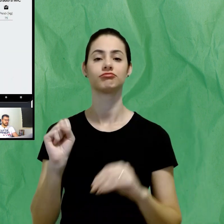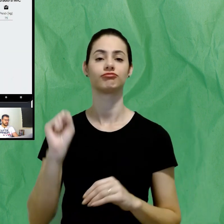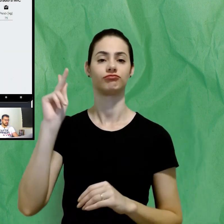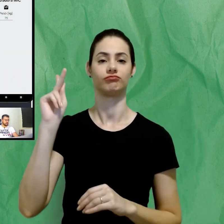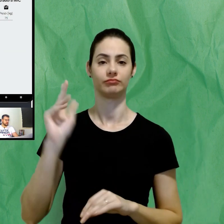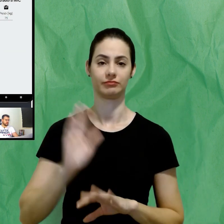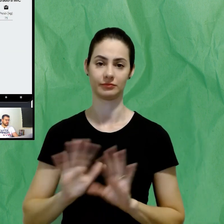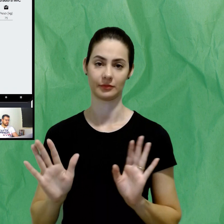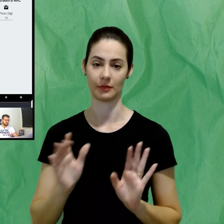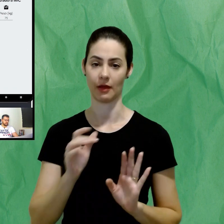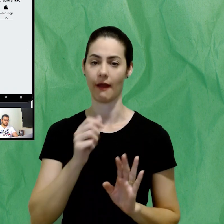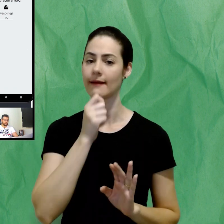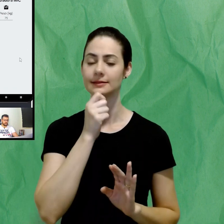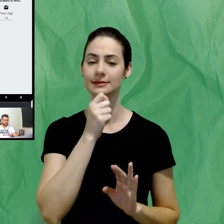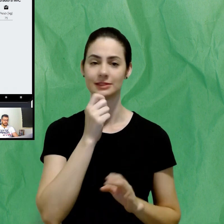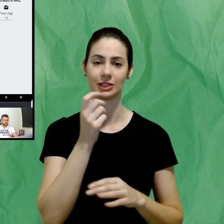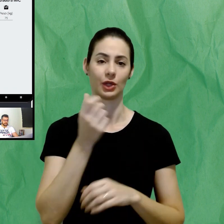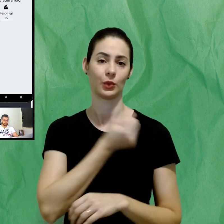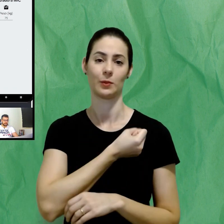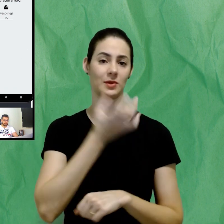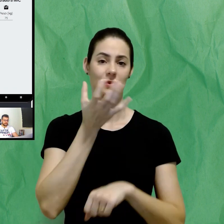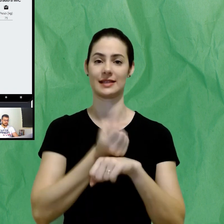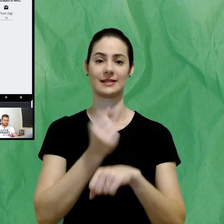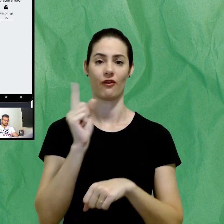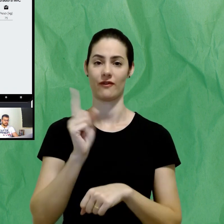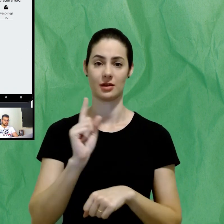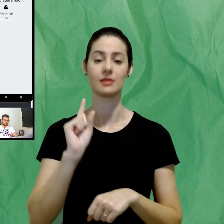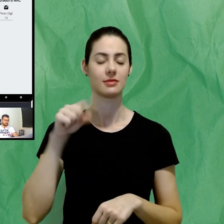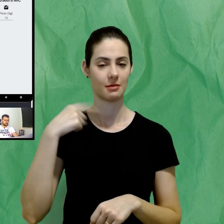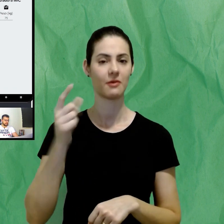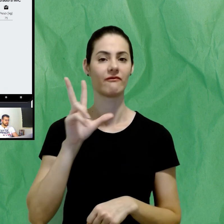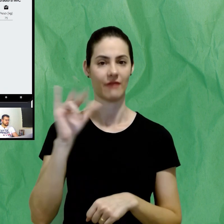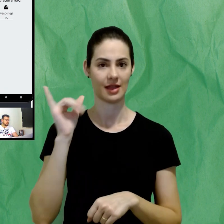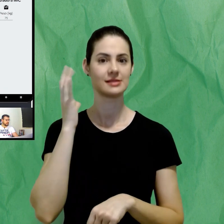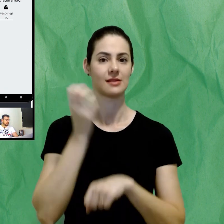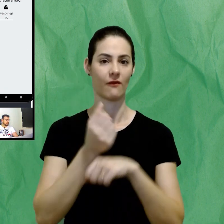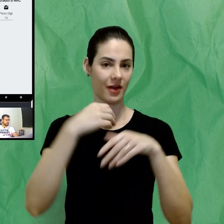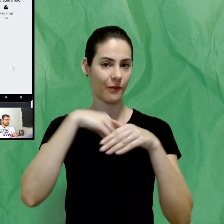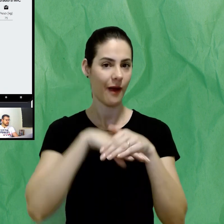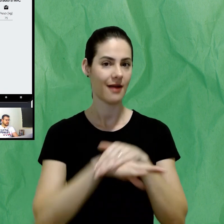Só que esse número ainda não está sendo salvo em lugar nenhum. Já já a gente salva ele.